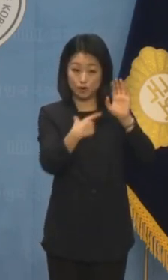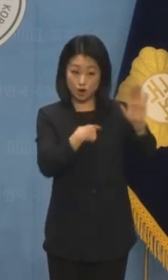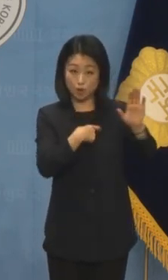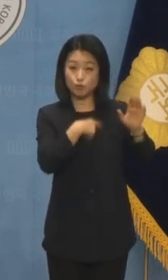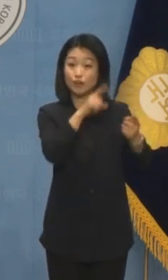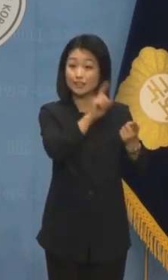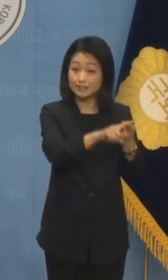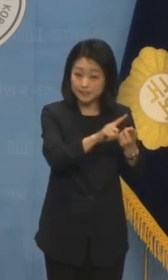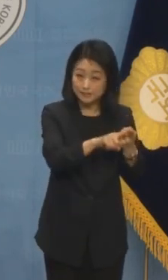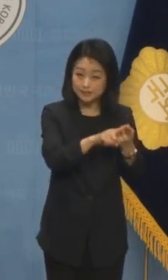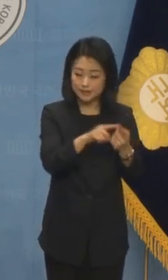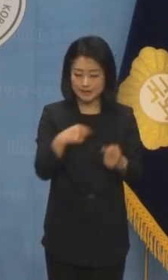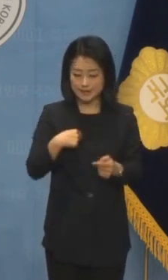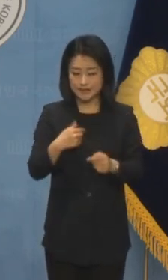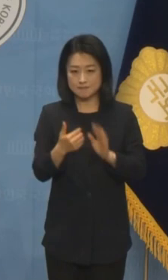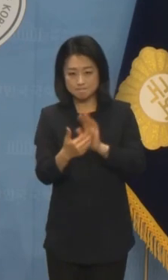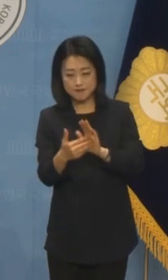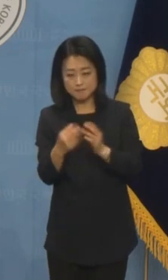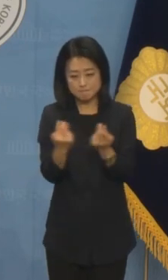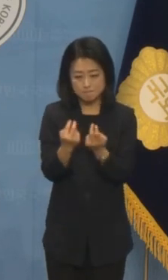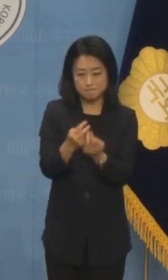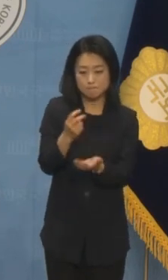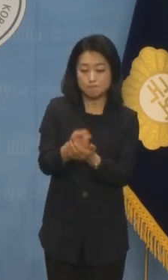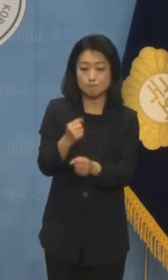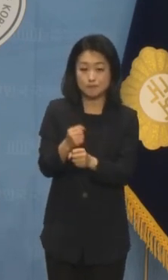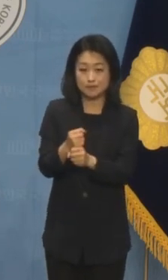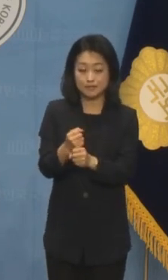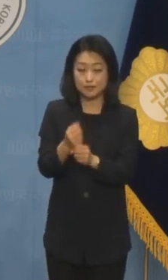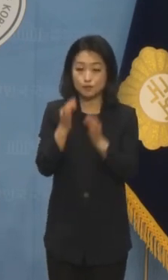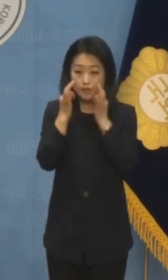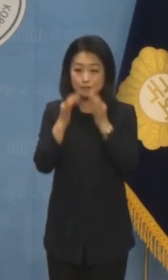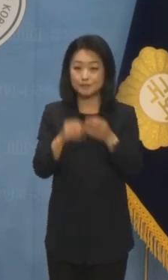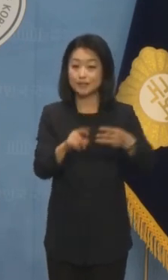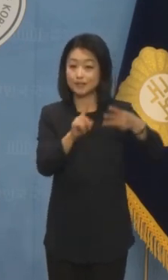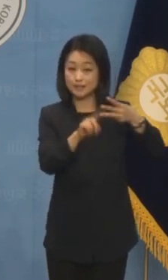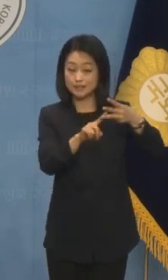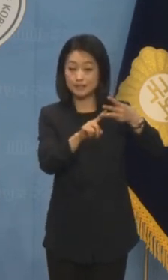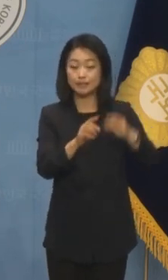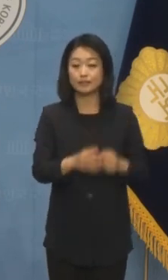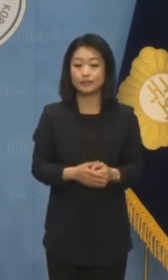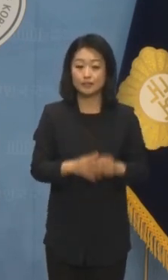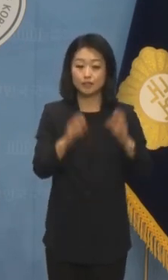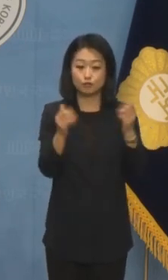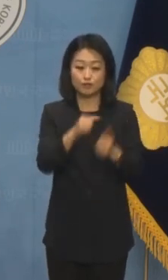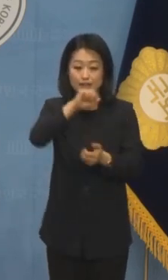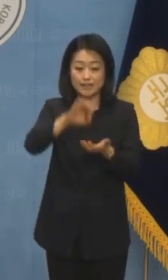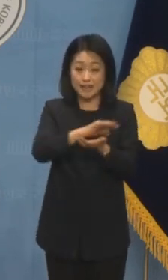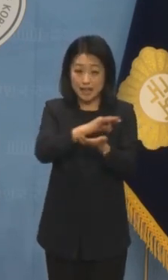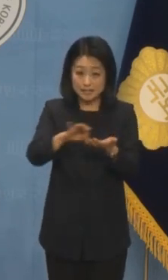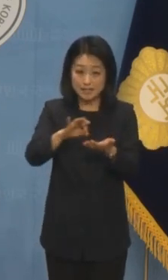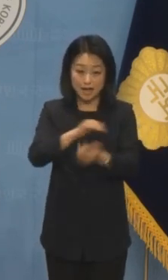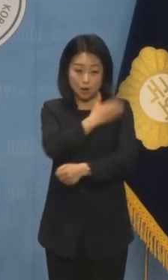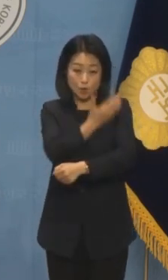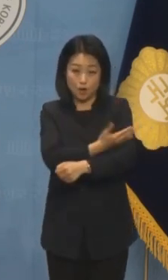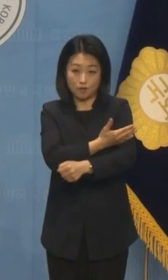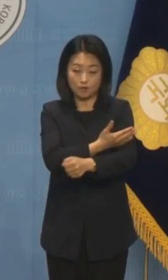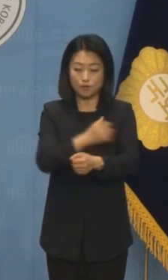강구하겠습니다. 하나, 국회 예산 편성 권한을 신설해 국회의 권한을